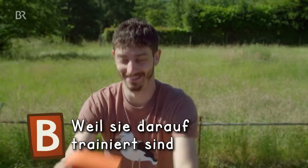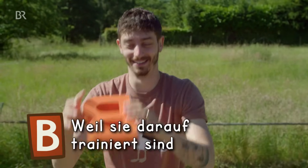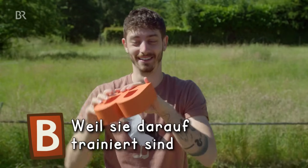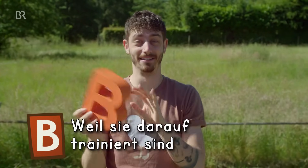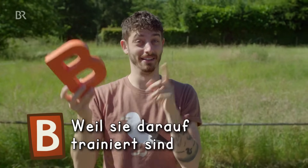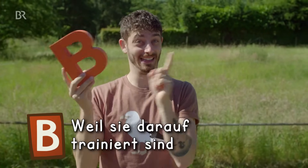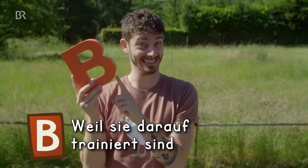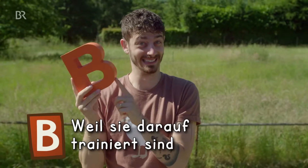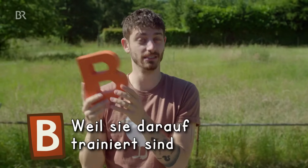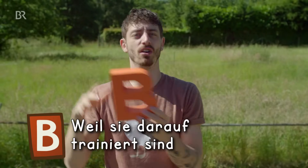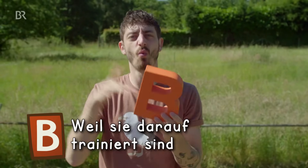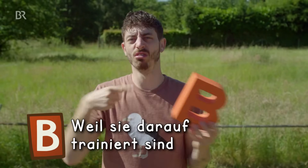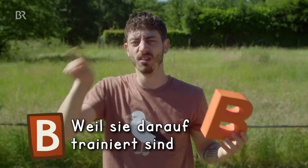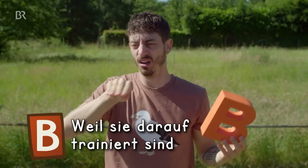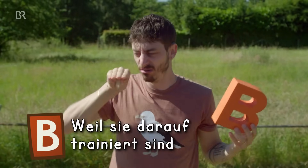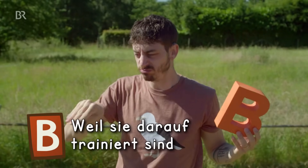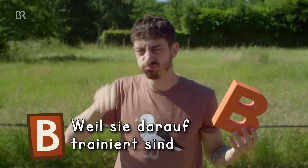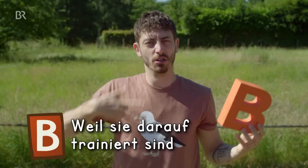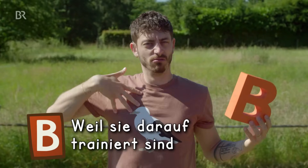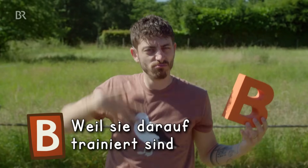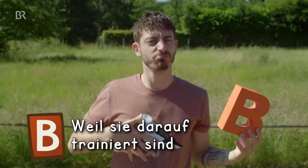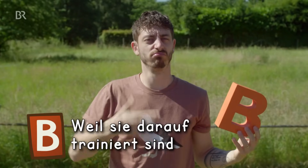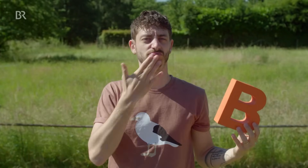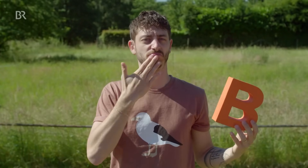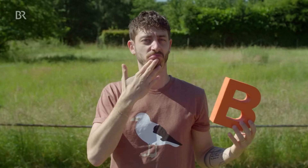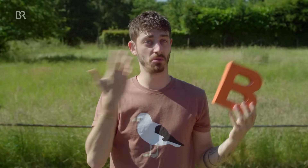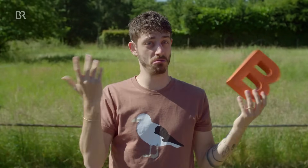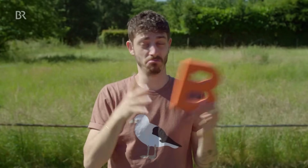B. Weil sie darauf trainiert sind.